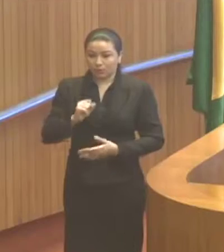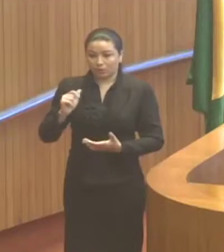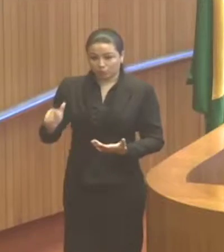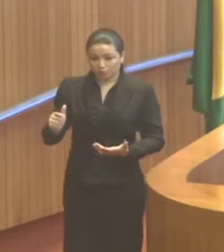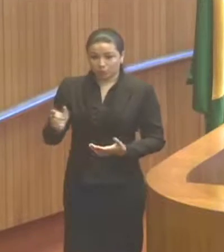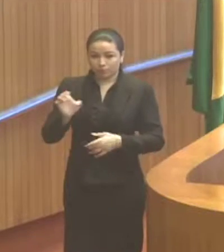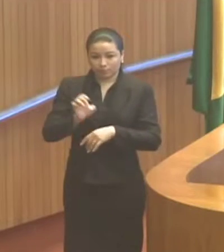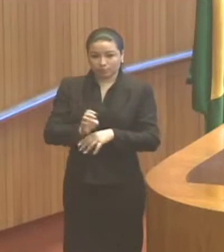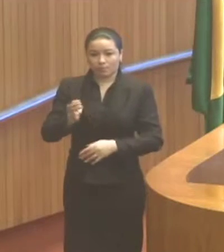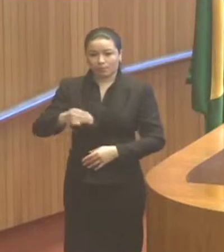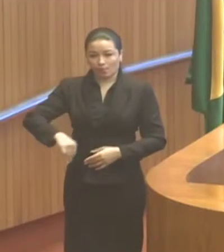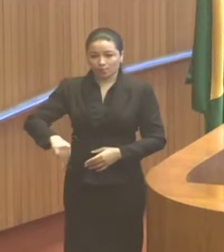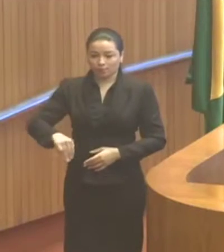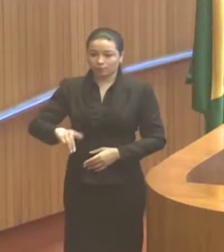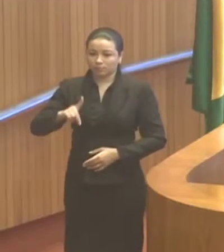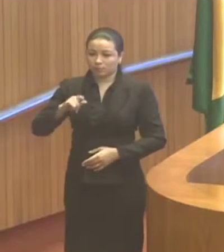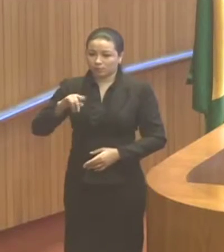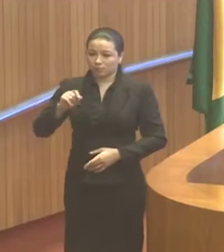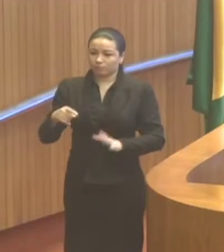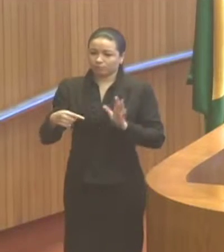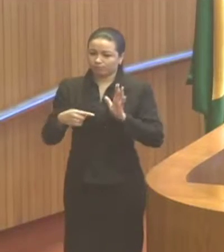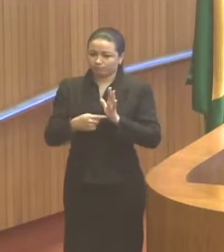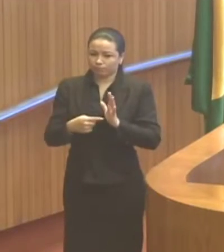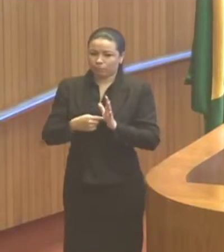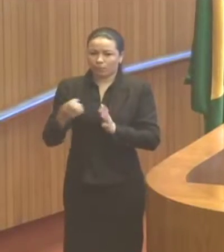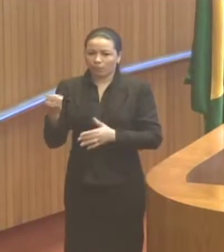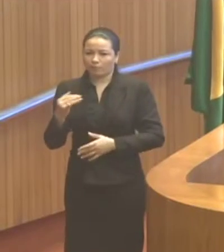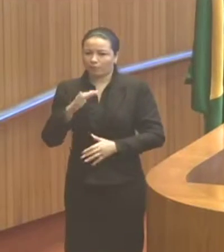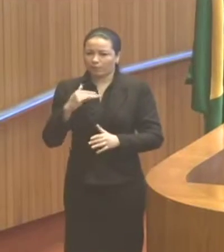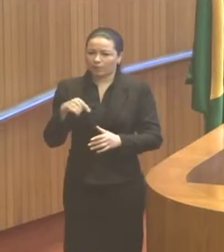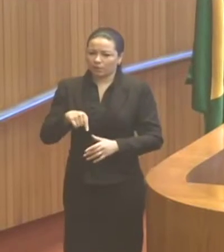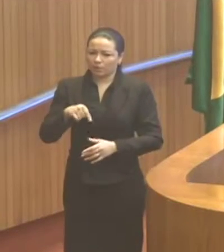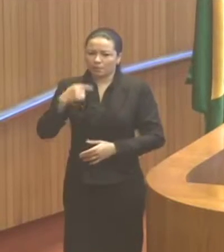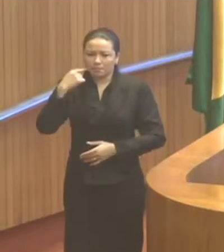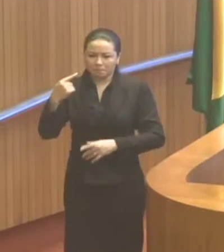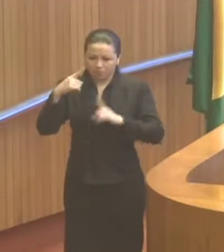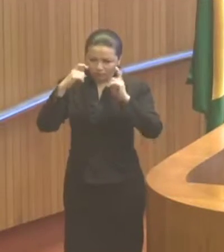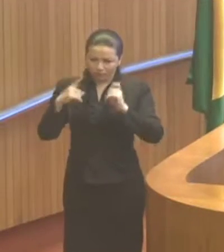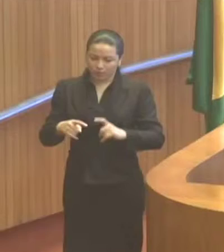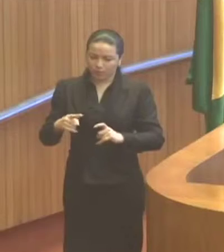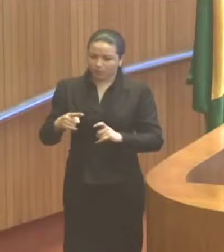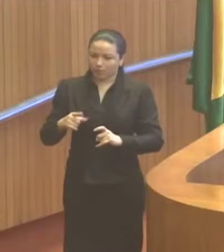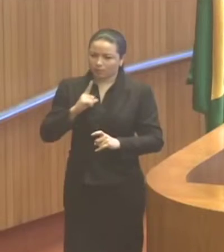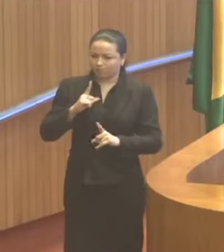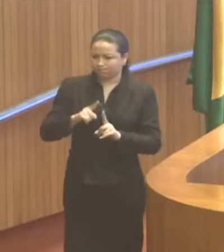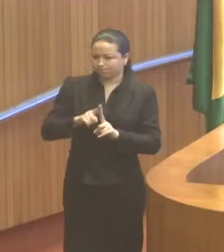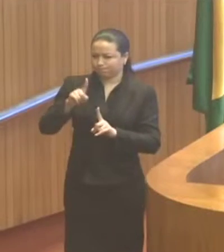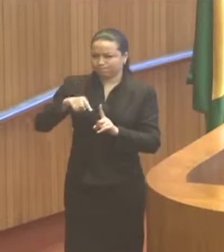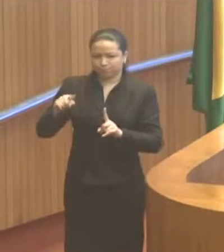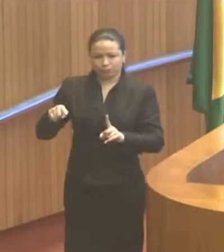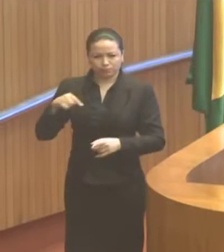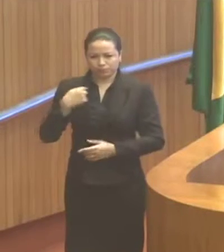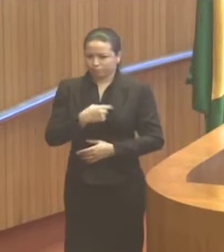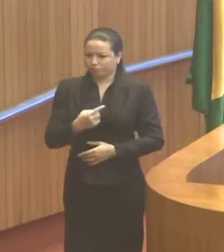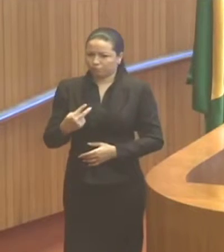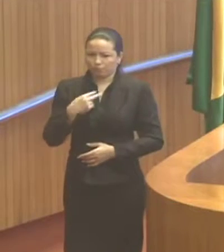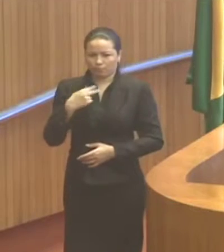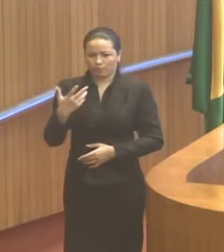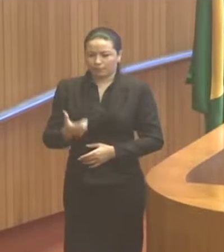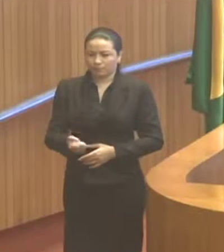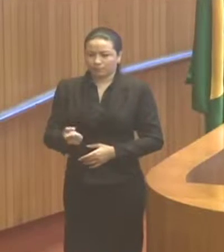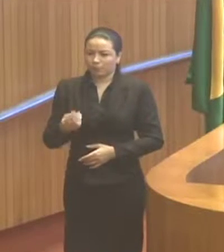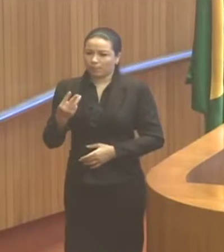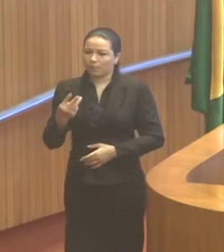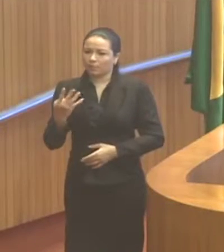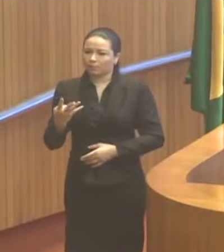estado do Maranhão. Os dados da violência, os números da violência no estado do Maranhão são inaceitáveis. Há